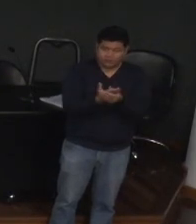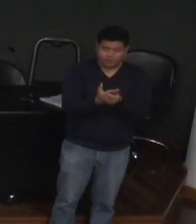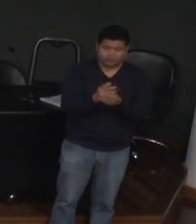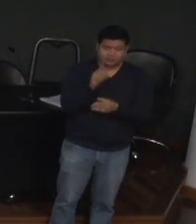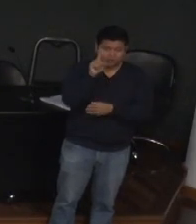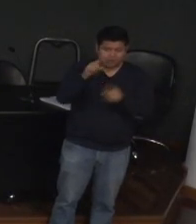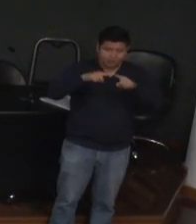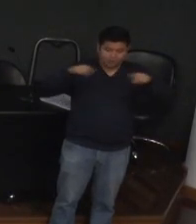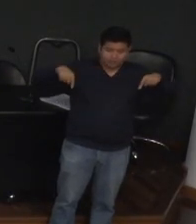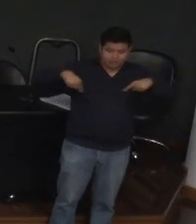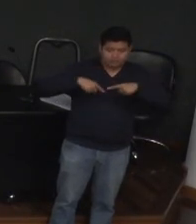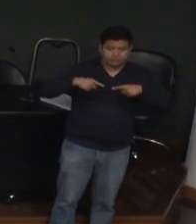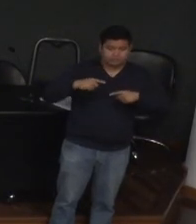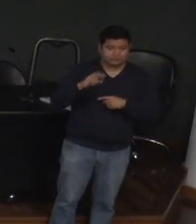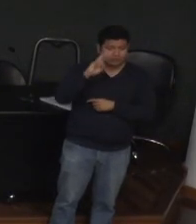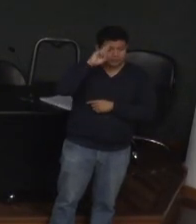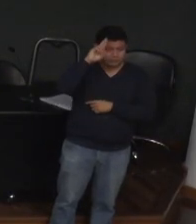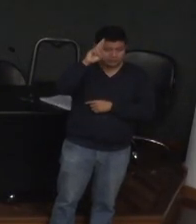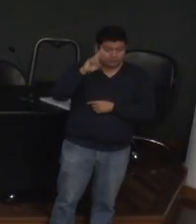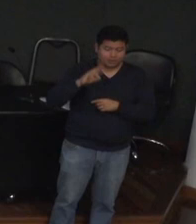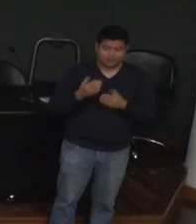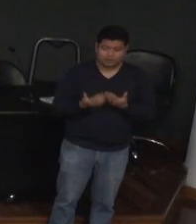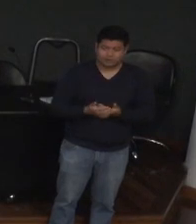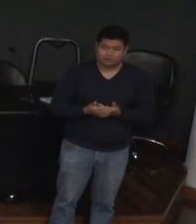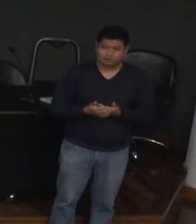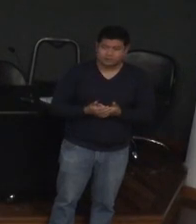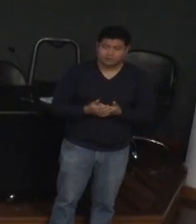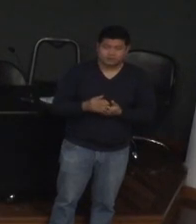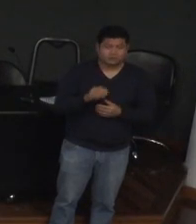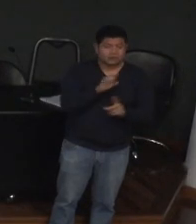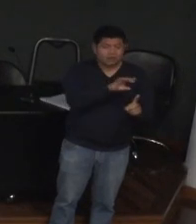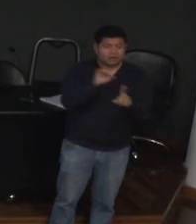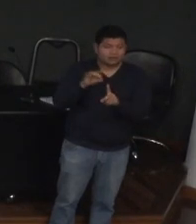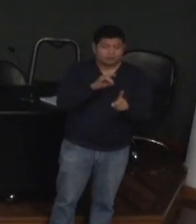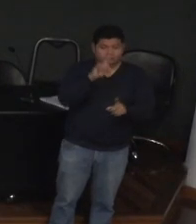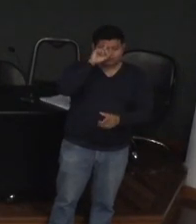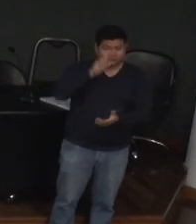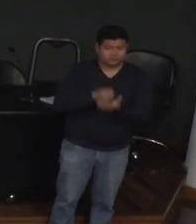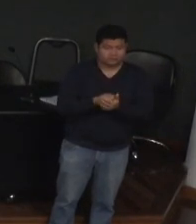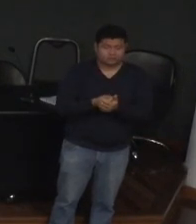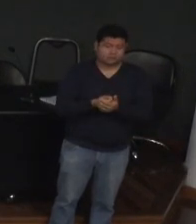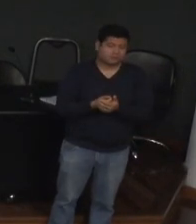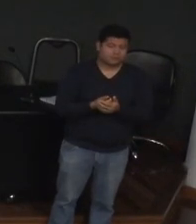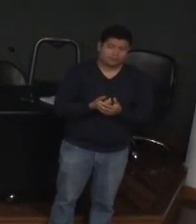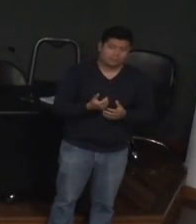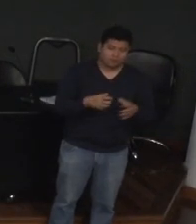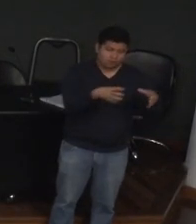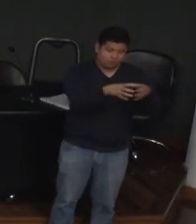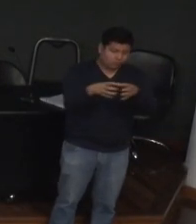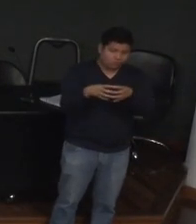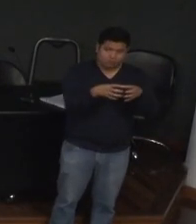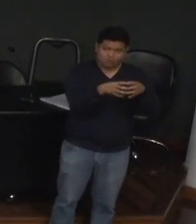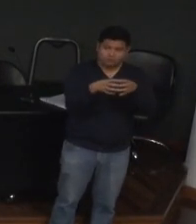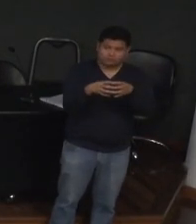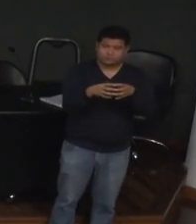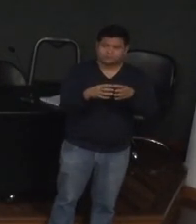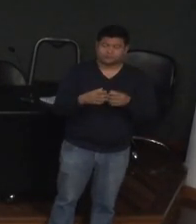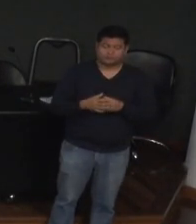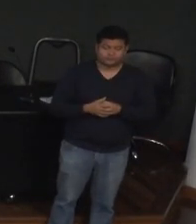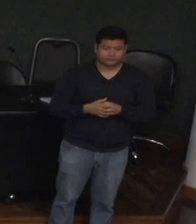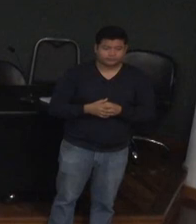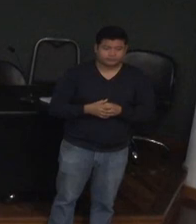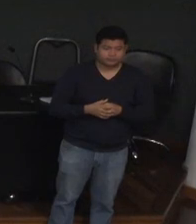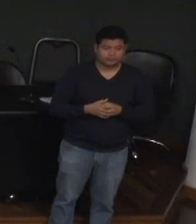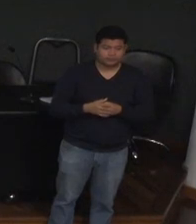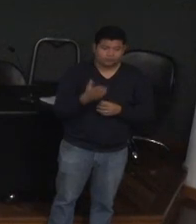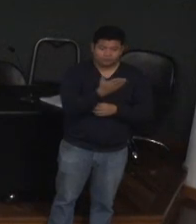Cada um de vocês vai ver o processo que tramita dado que vocês querem. Eu quero fazer sobre um convênio dos adolescentes e tal. Vocês é que